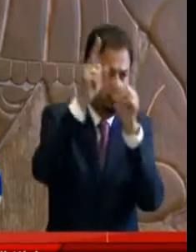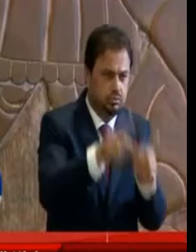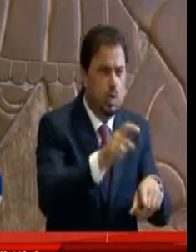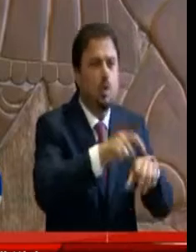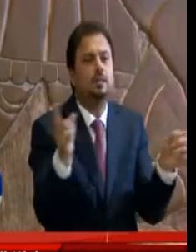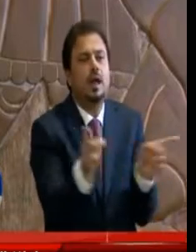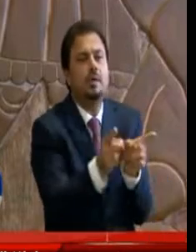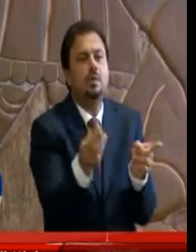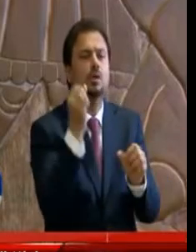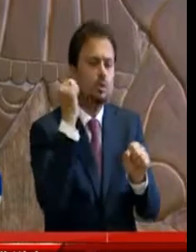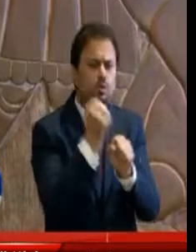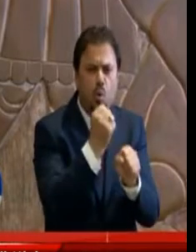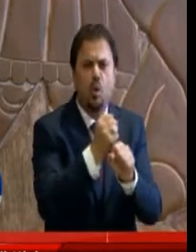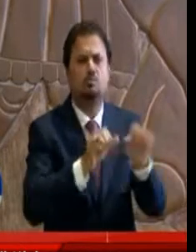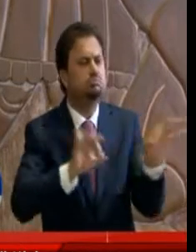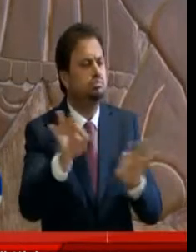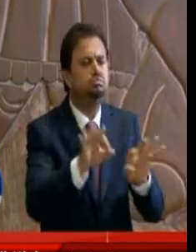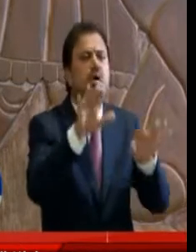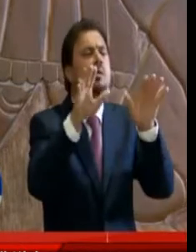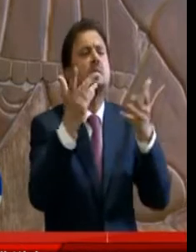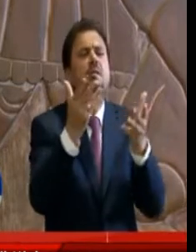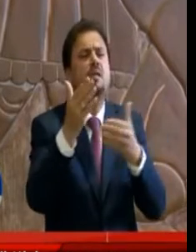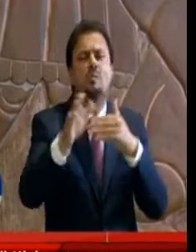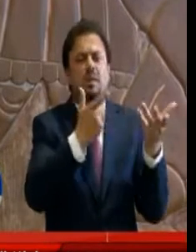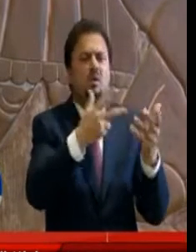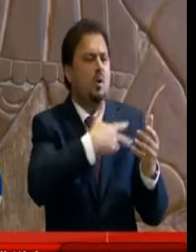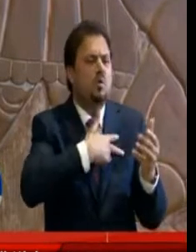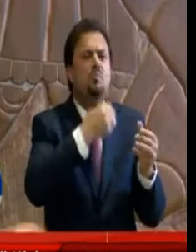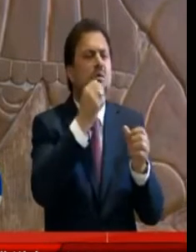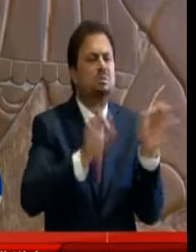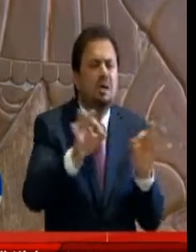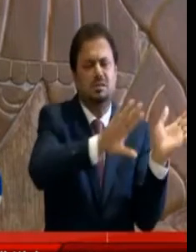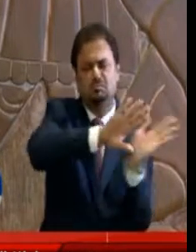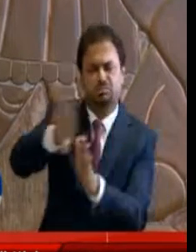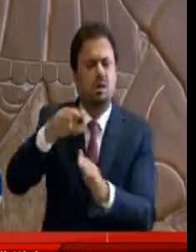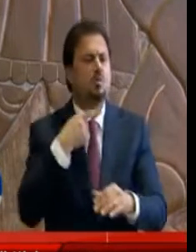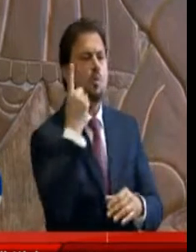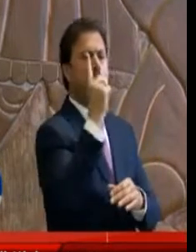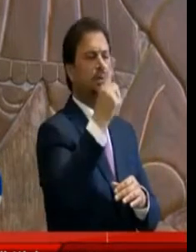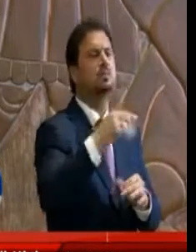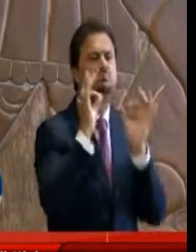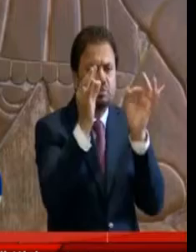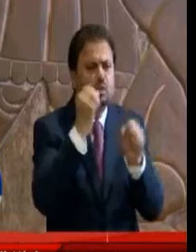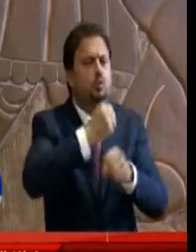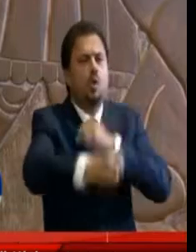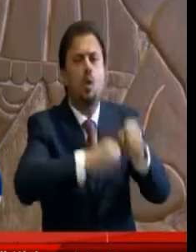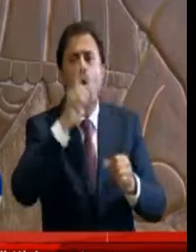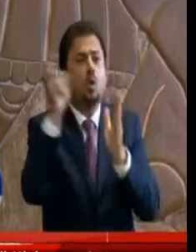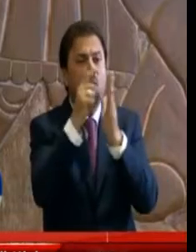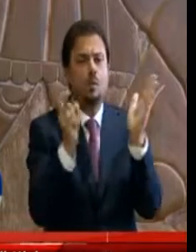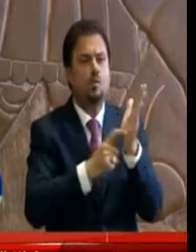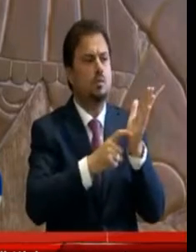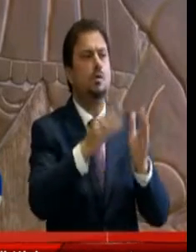وجيزة جدا وأداء حيادي رائع ممكن أن يؤشر بوضوح. كذلك القوة الضاربة